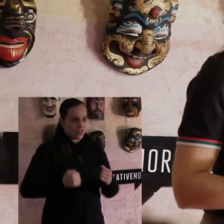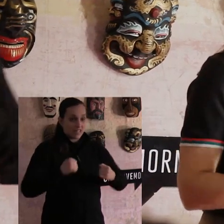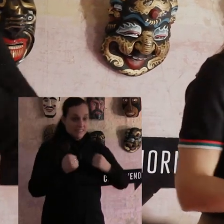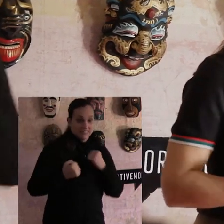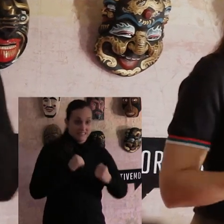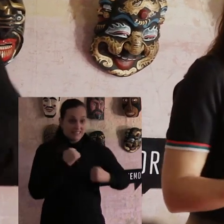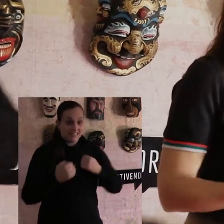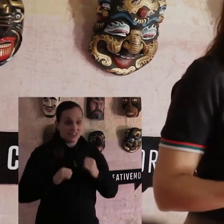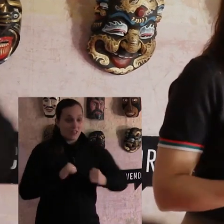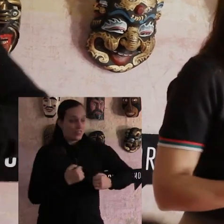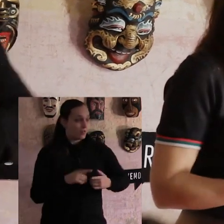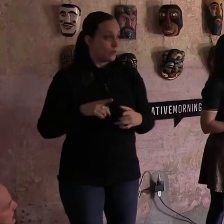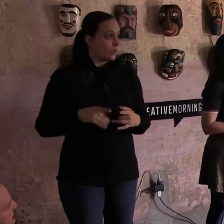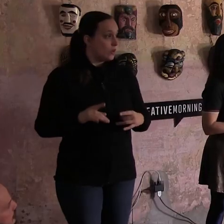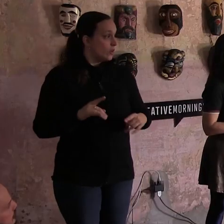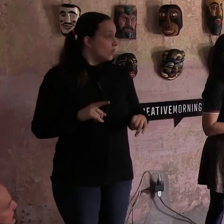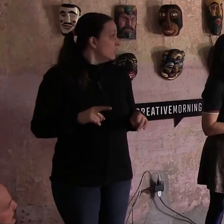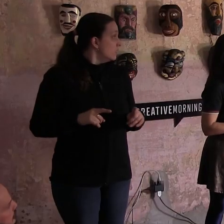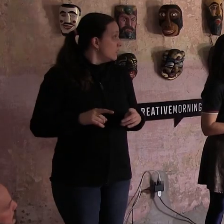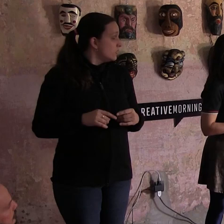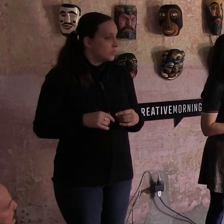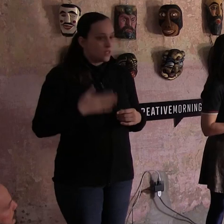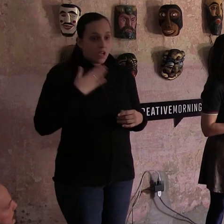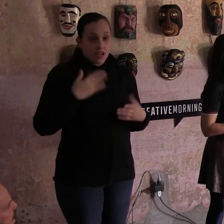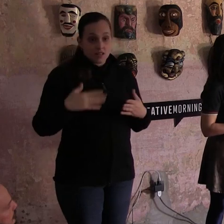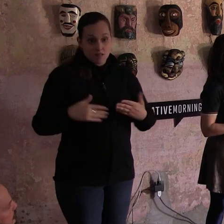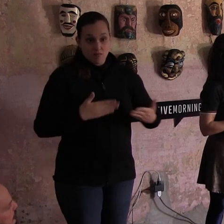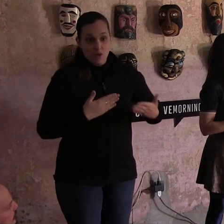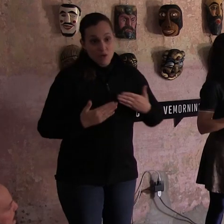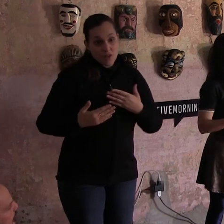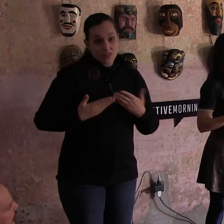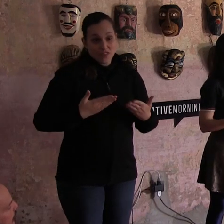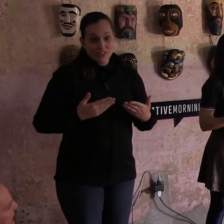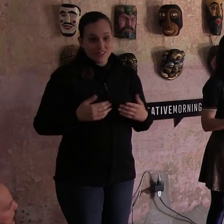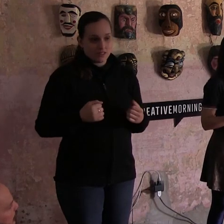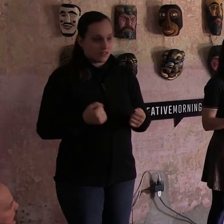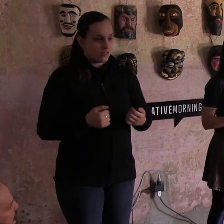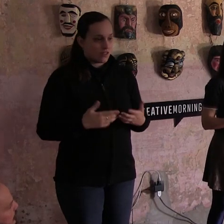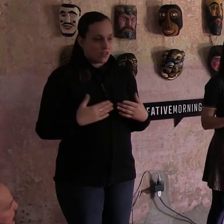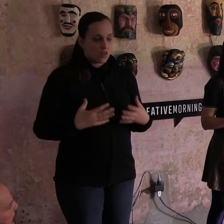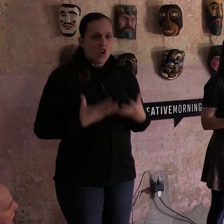todo eso es gracias al movimiento. Y